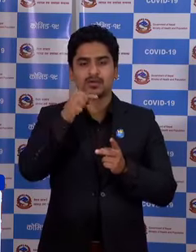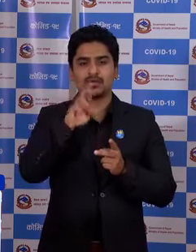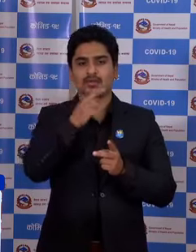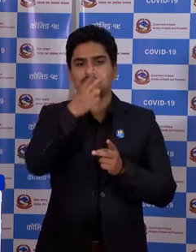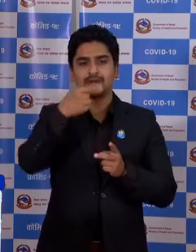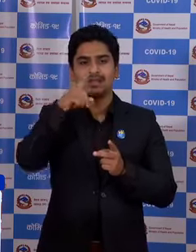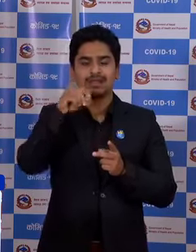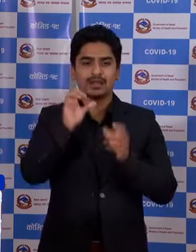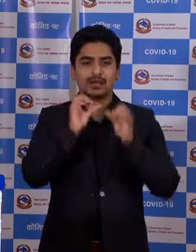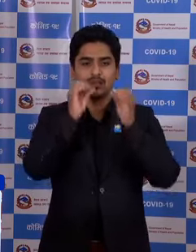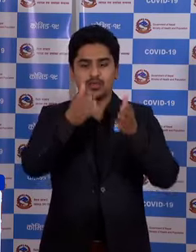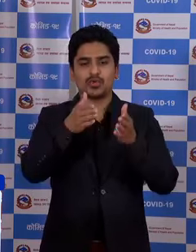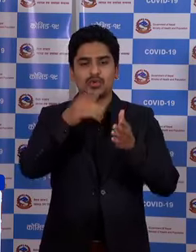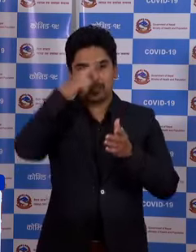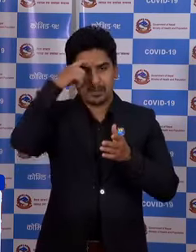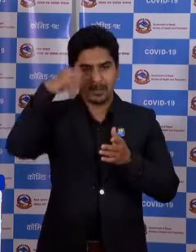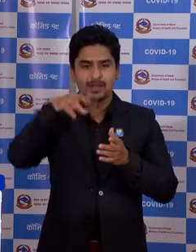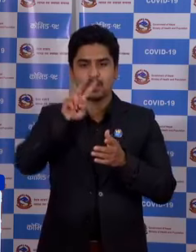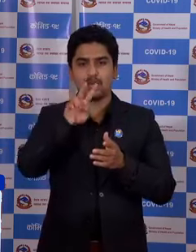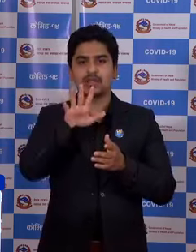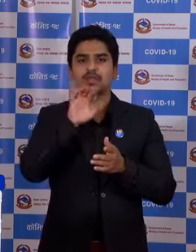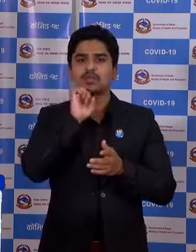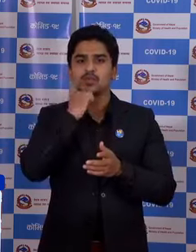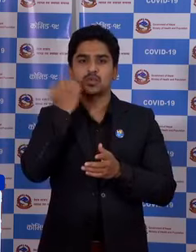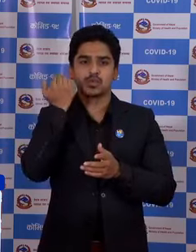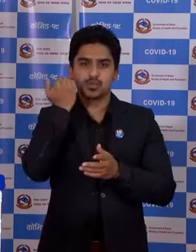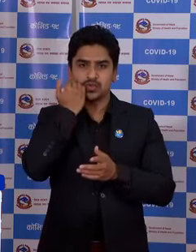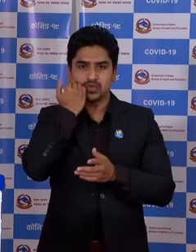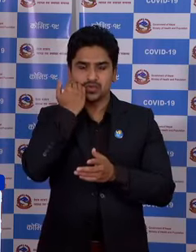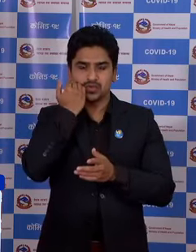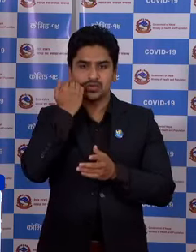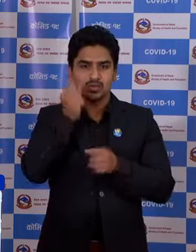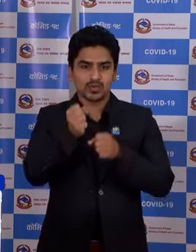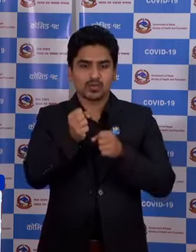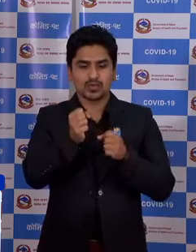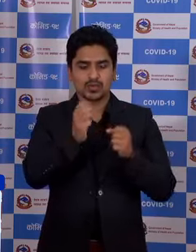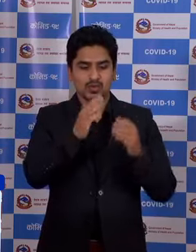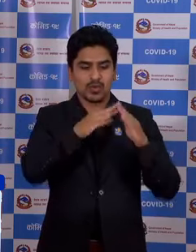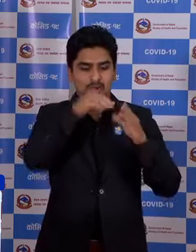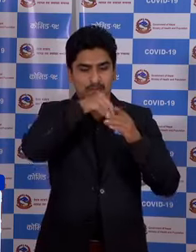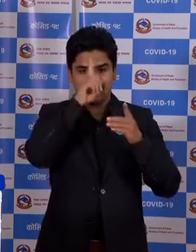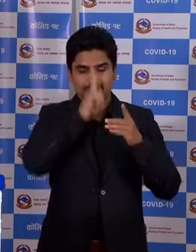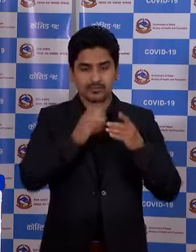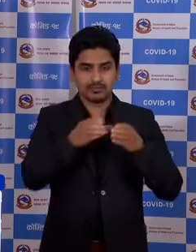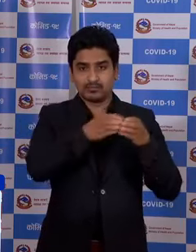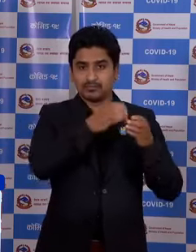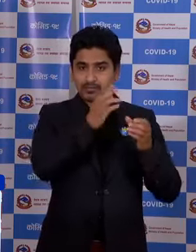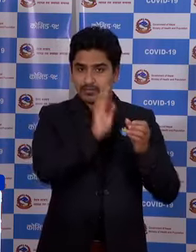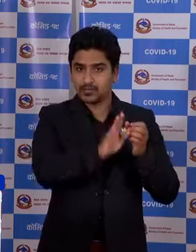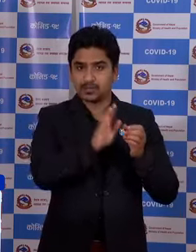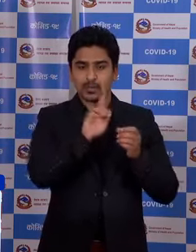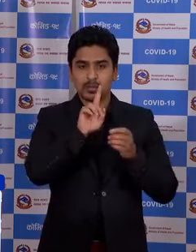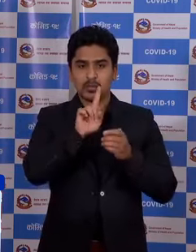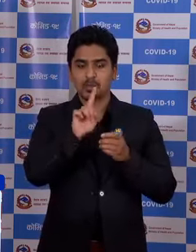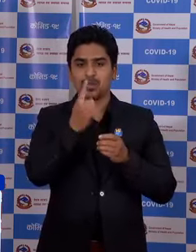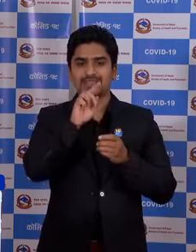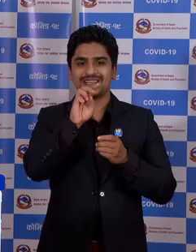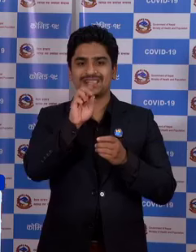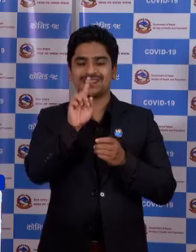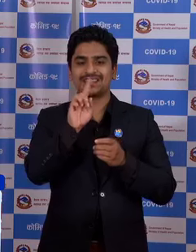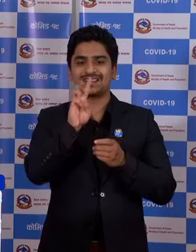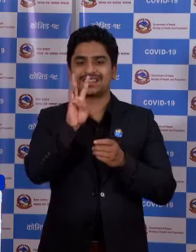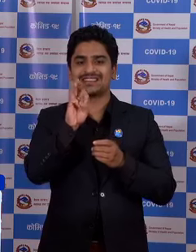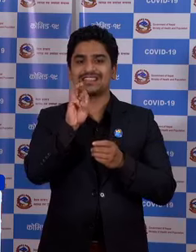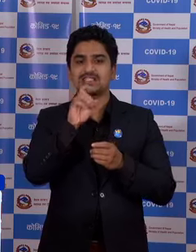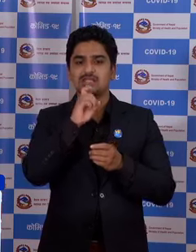नरैनापुर 5 बाँकेका 25 वर्षका पुरुष जो क्वारेन्टाइनमा बस्नुभएको थियो, वैशाख 30 गते